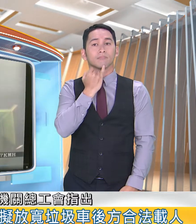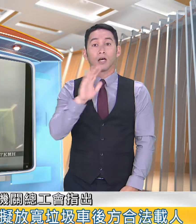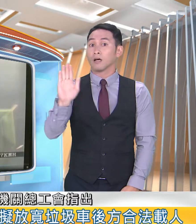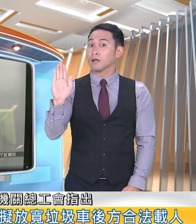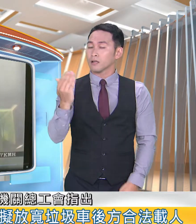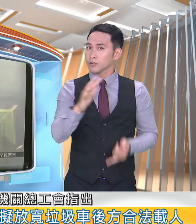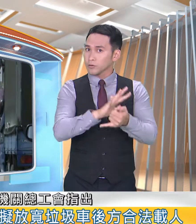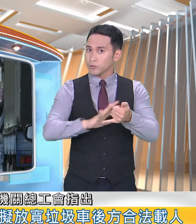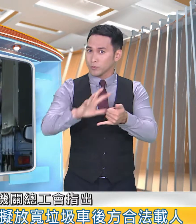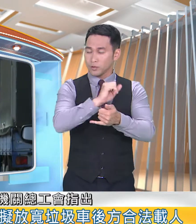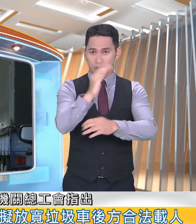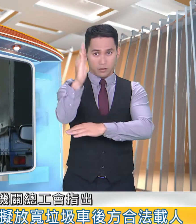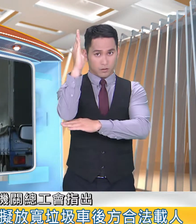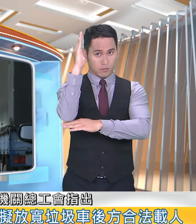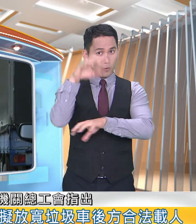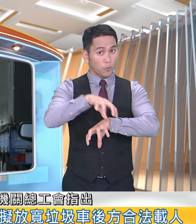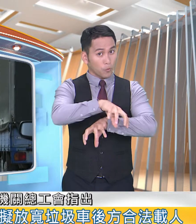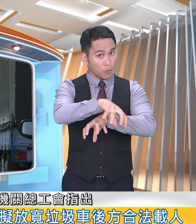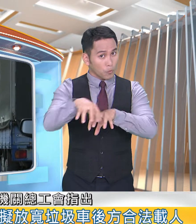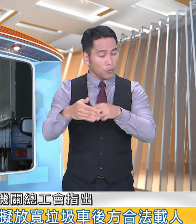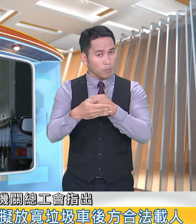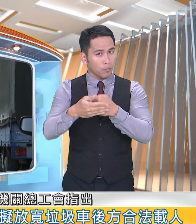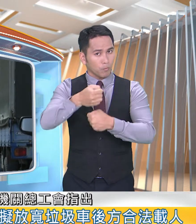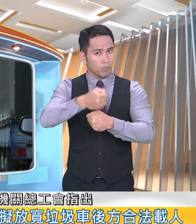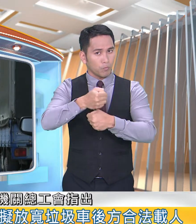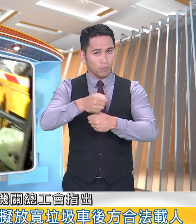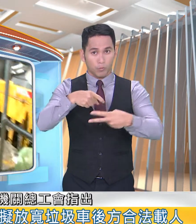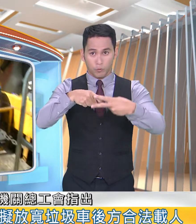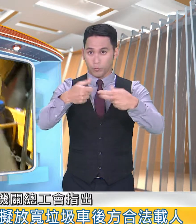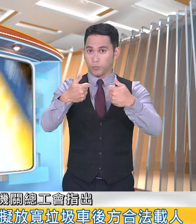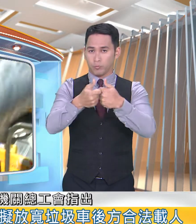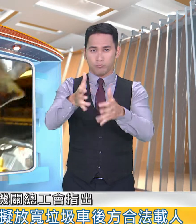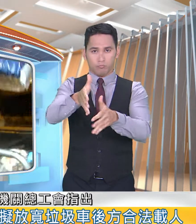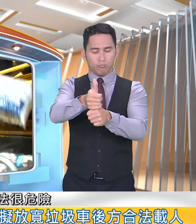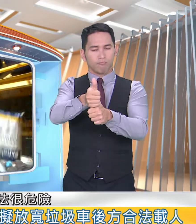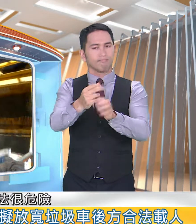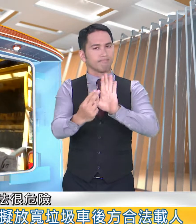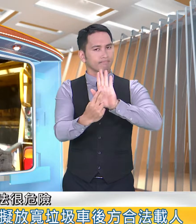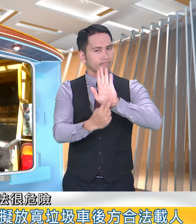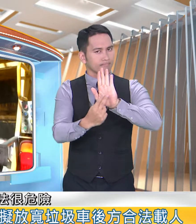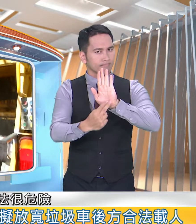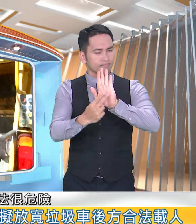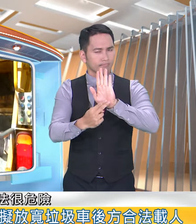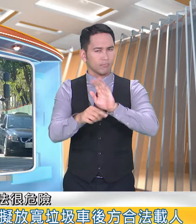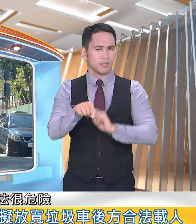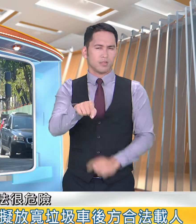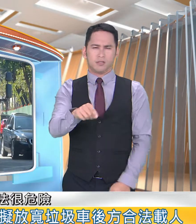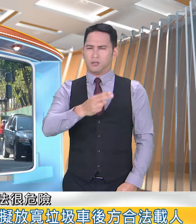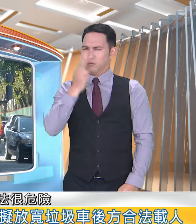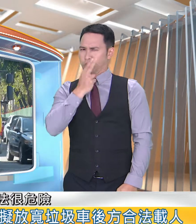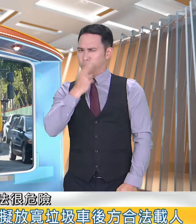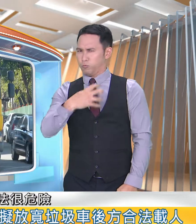而全国环保公务机关总工会就指出，其实这样的做法很危